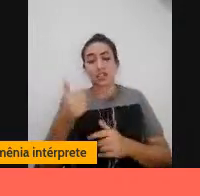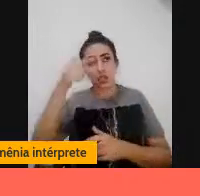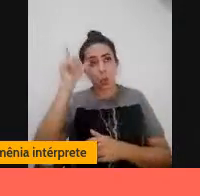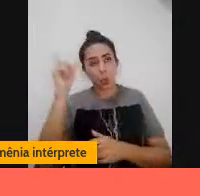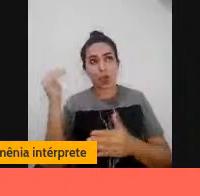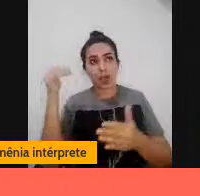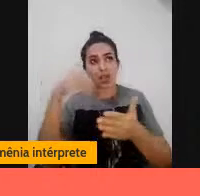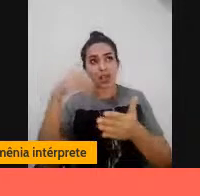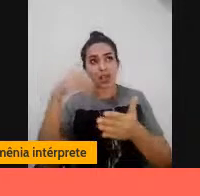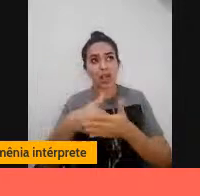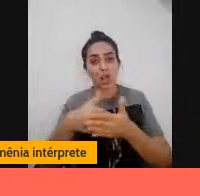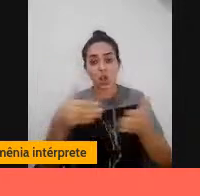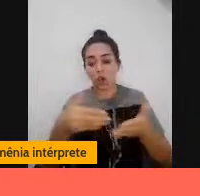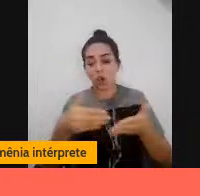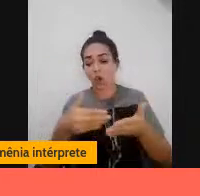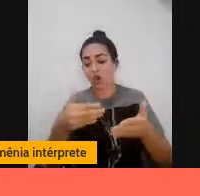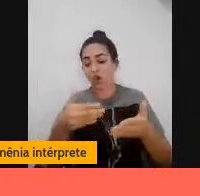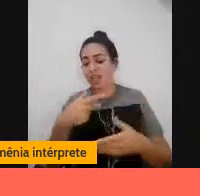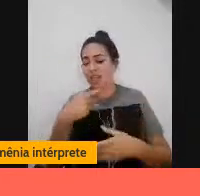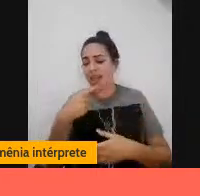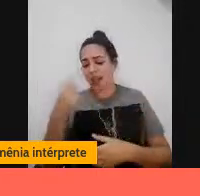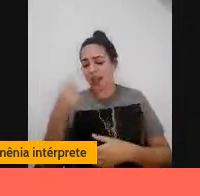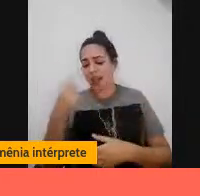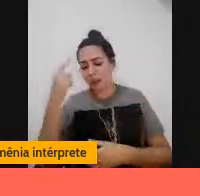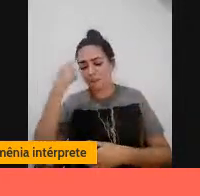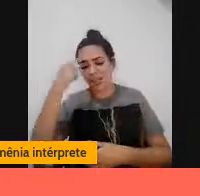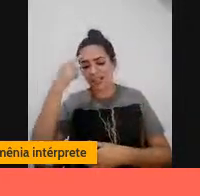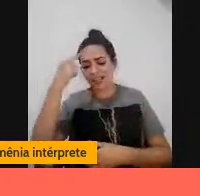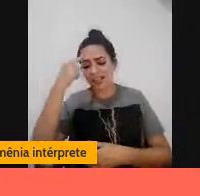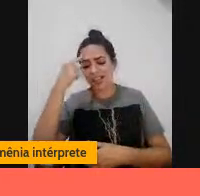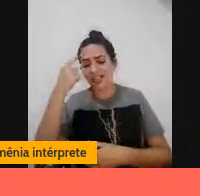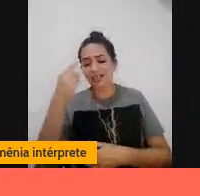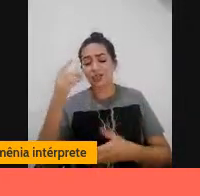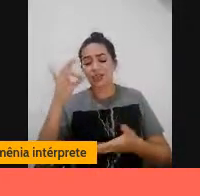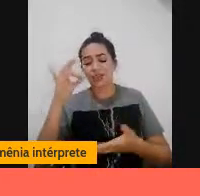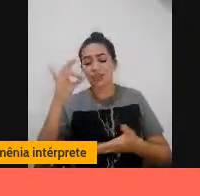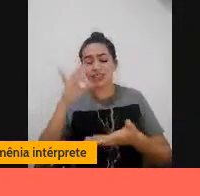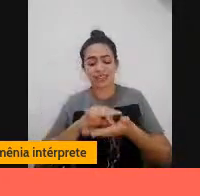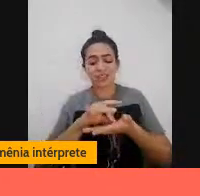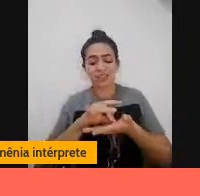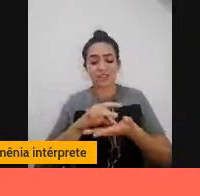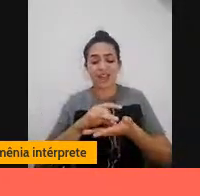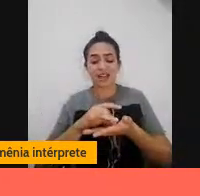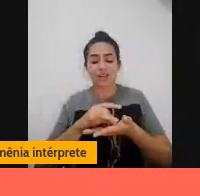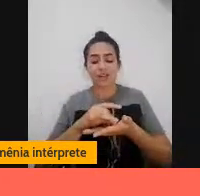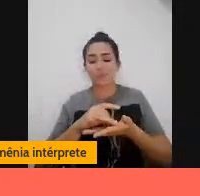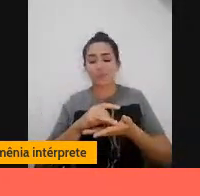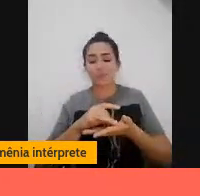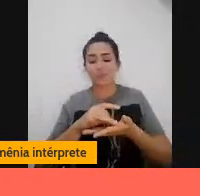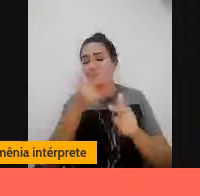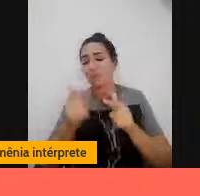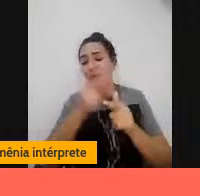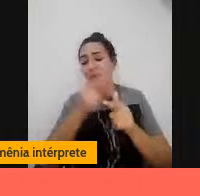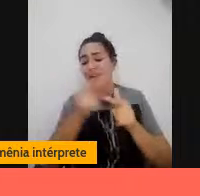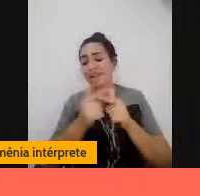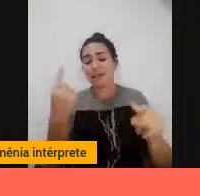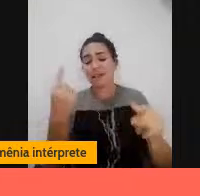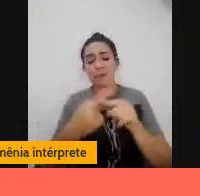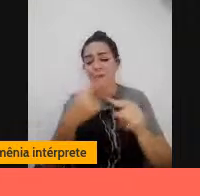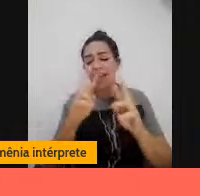justamente o fato de que o defeito é que a gente não está podendo se ver presencialmente. Então,